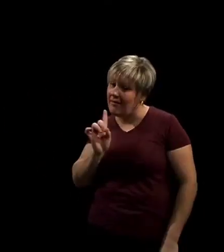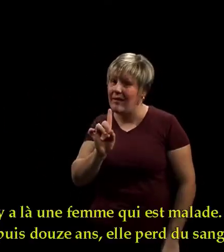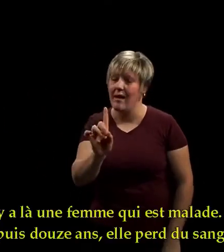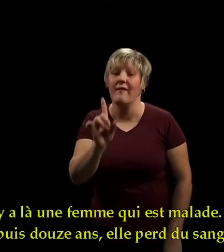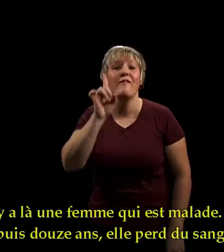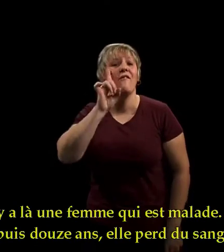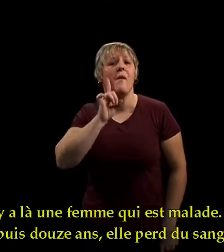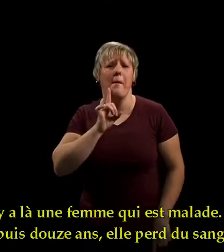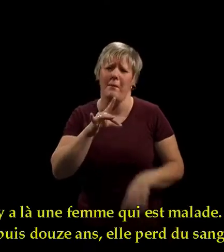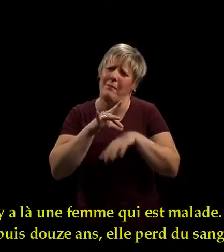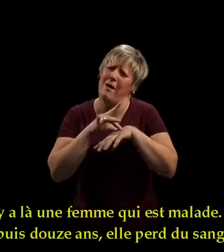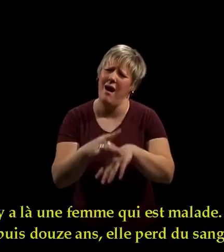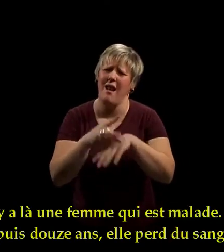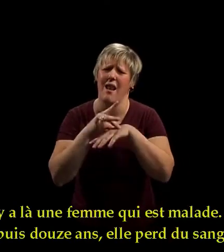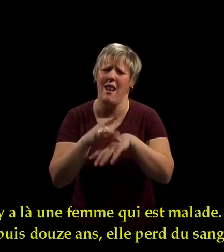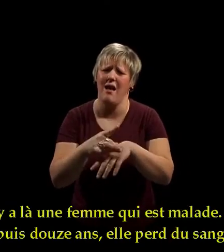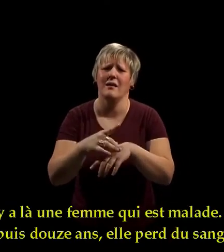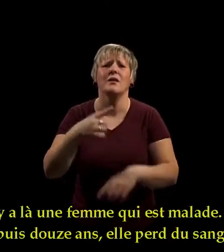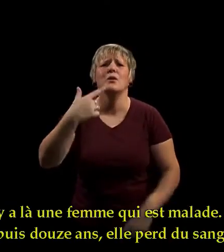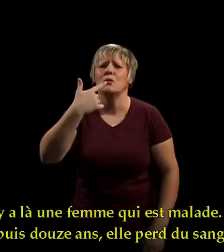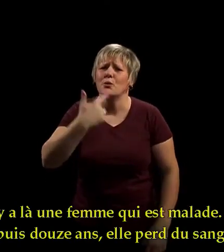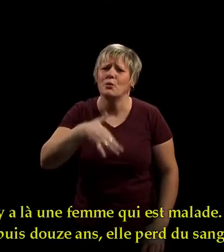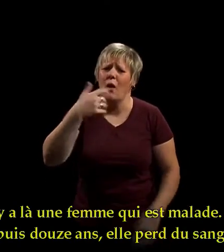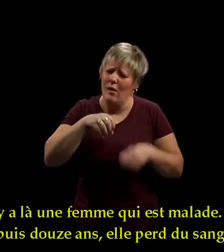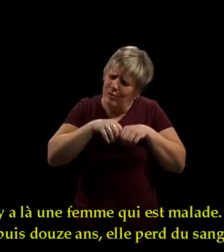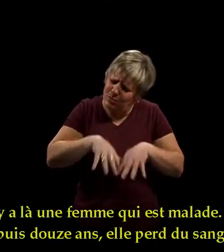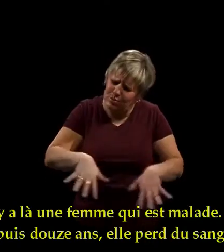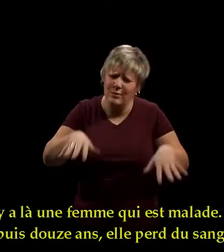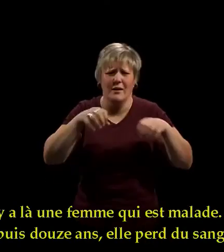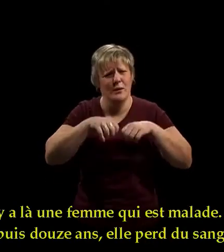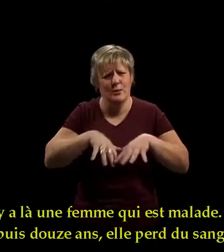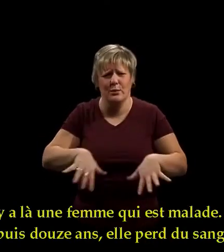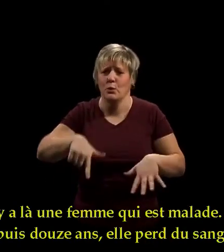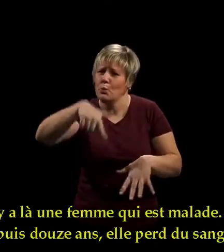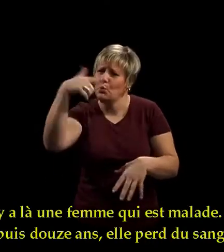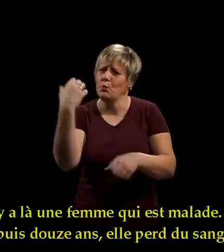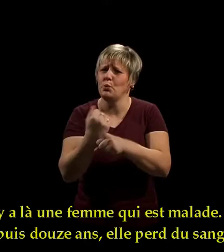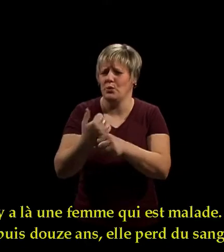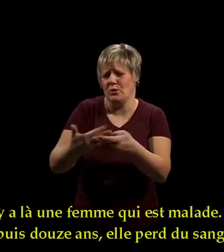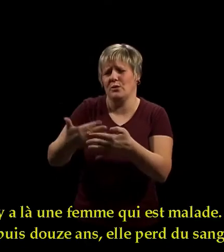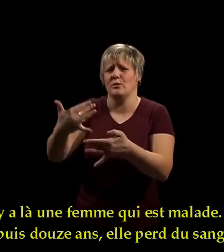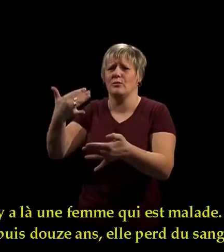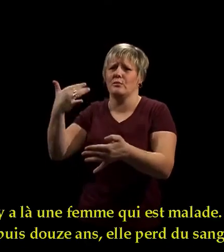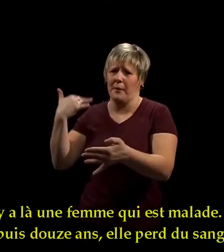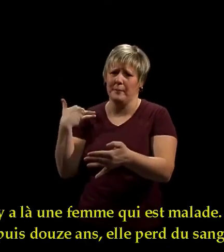Il y a là une femme qui est malade. Depuis 12 ans, elle perd du sang.